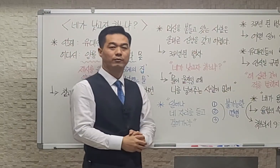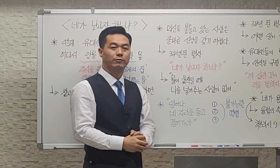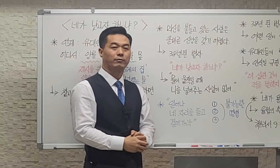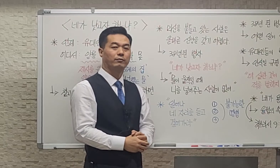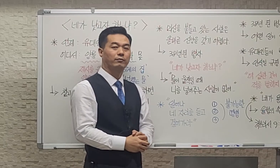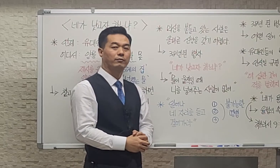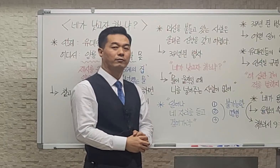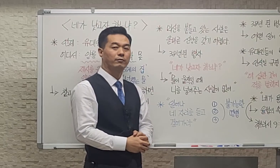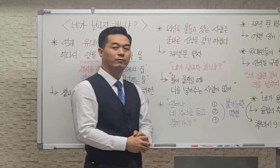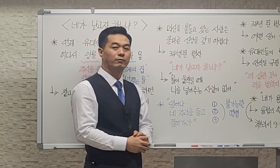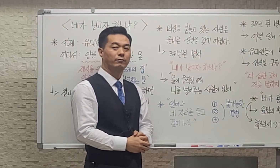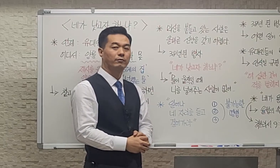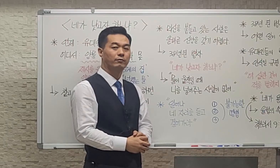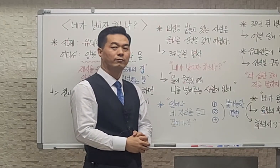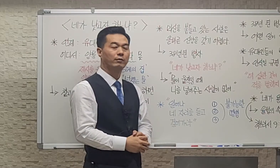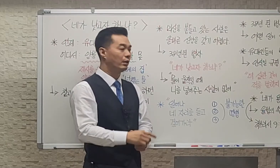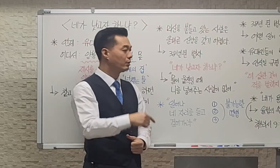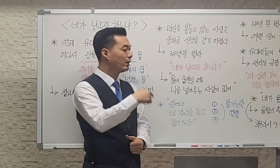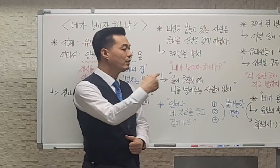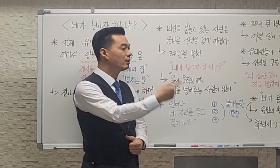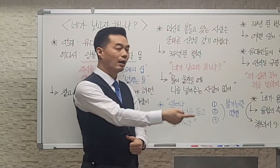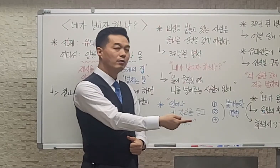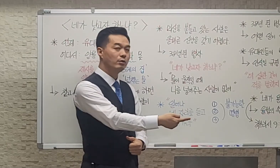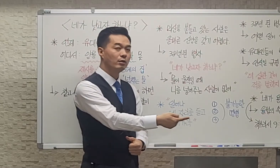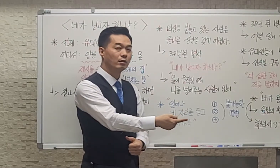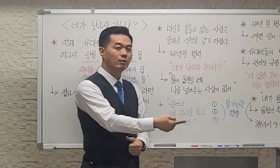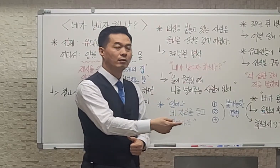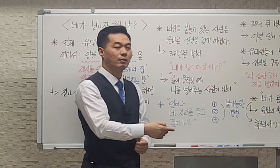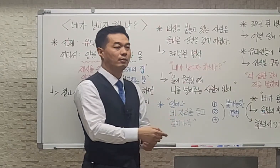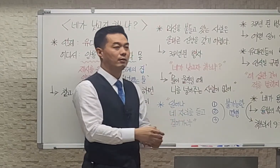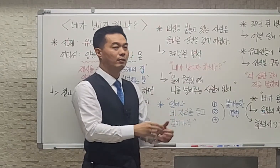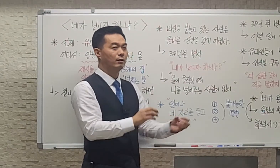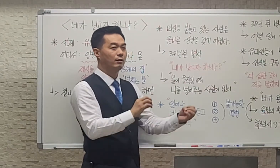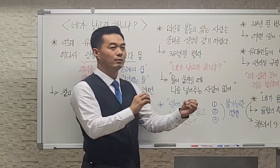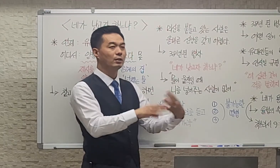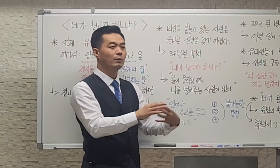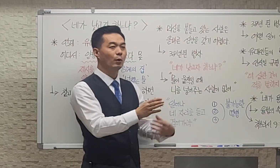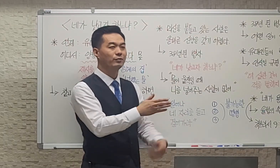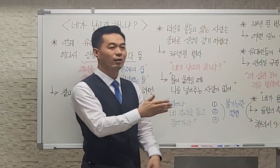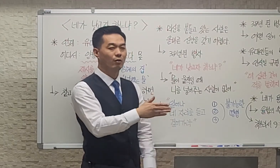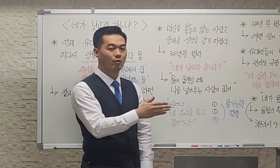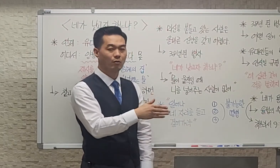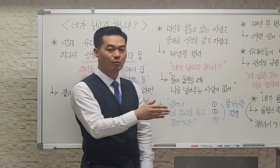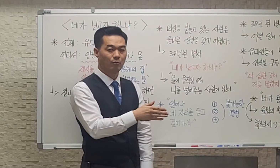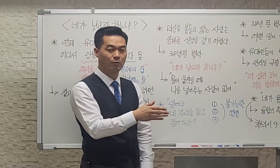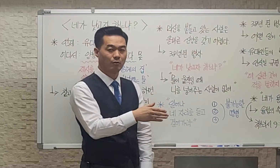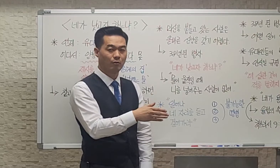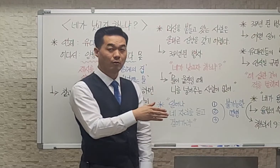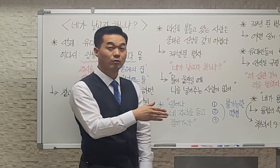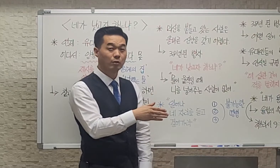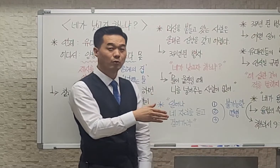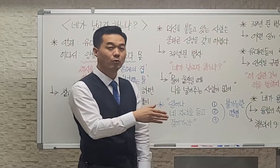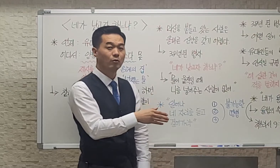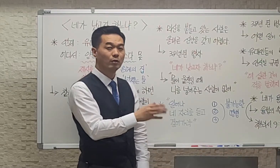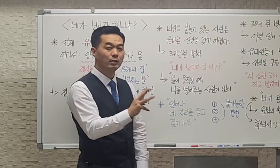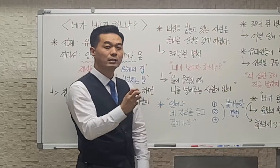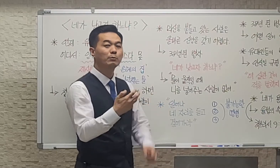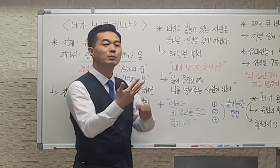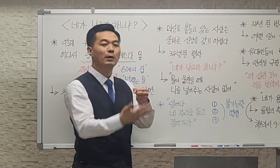근데 이 다음이 대답이 없어요. 그리고 이 38년